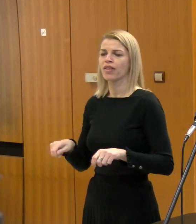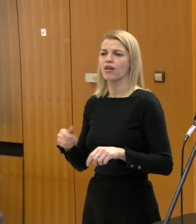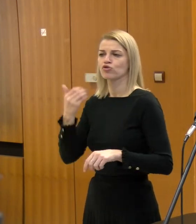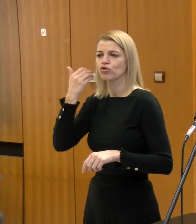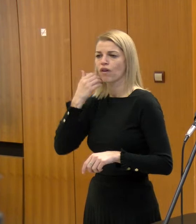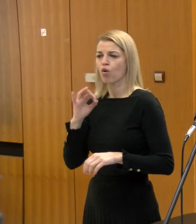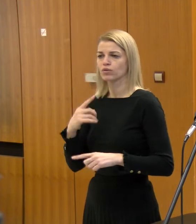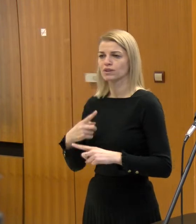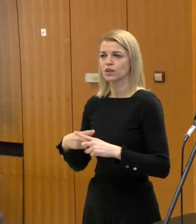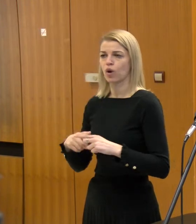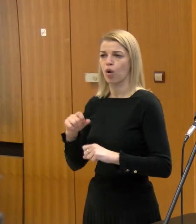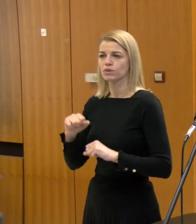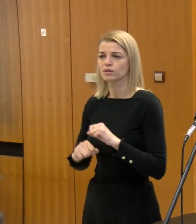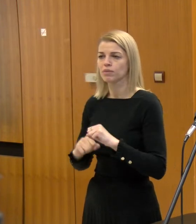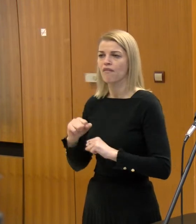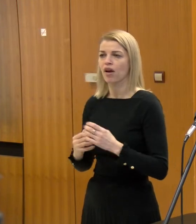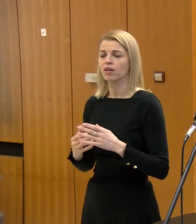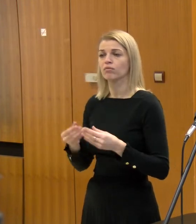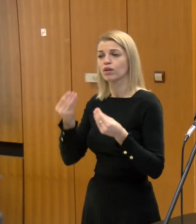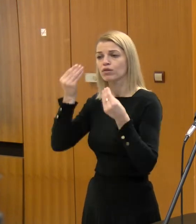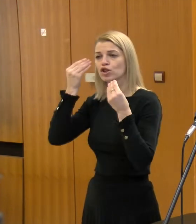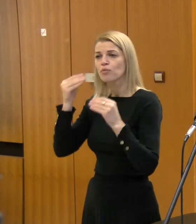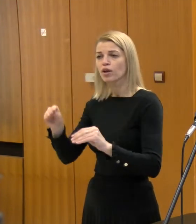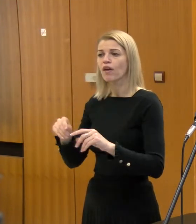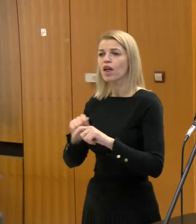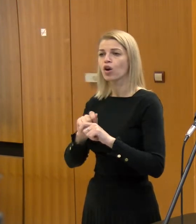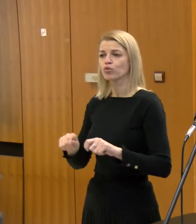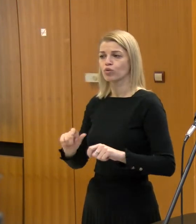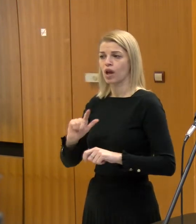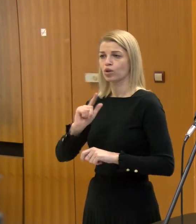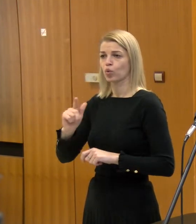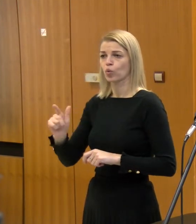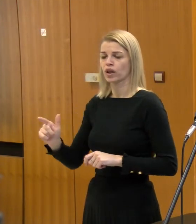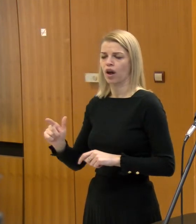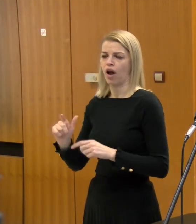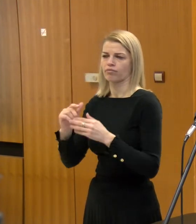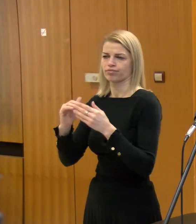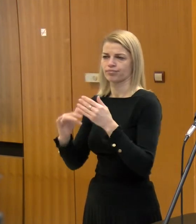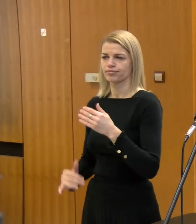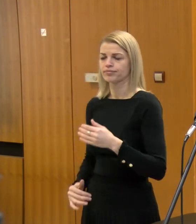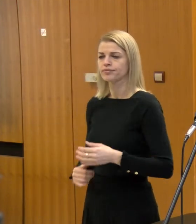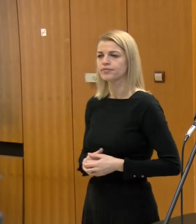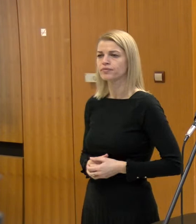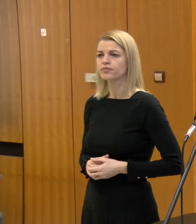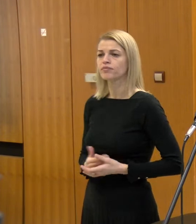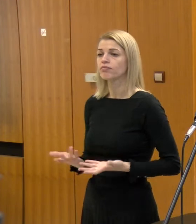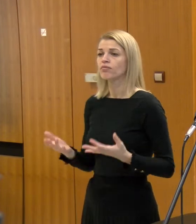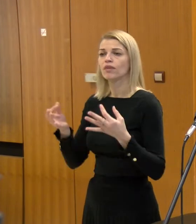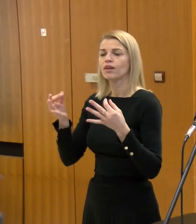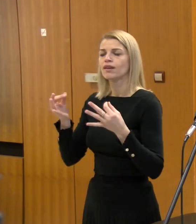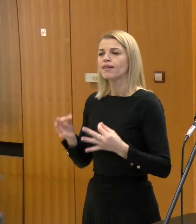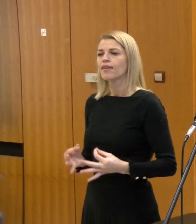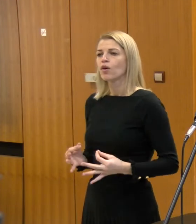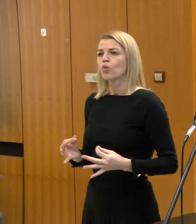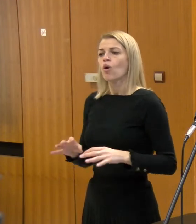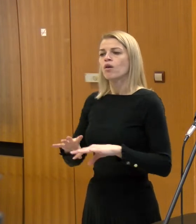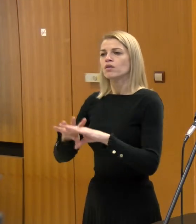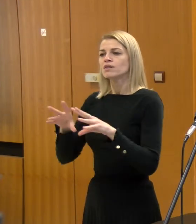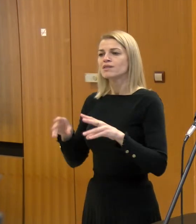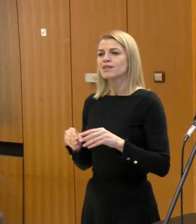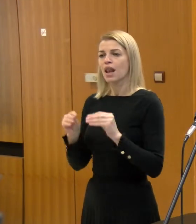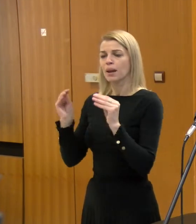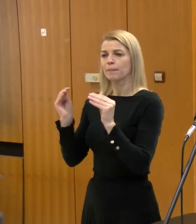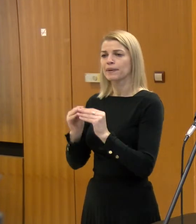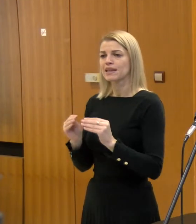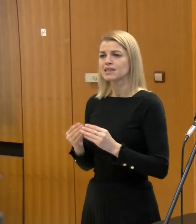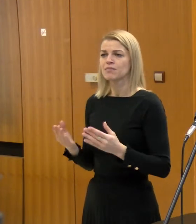sexuálnom správaní a rešpektovanie rozhodnutia druhých a tak ďalej a tak ďalej. Jednoducho celý ten